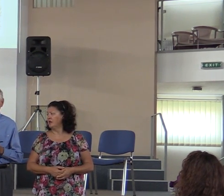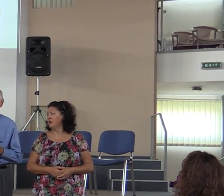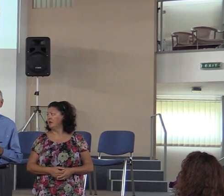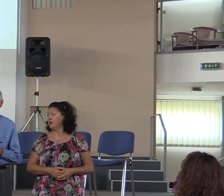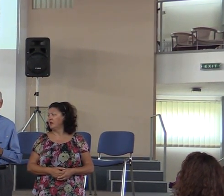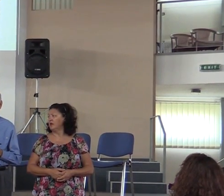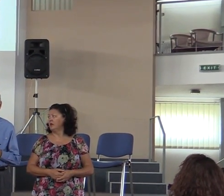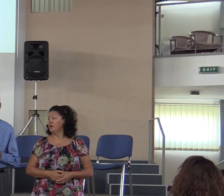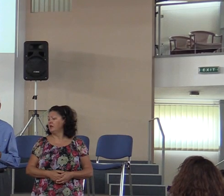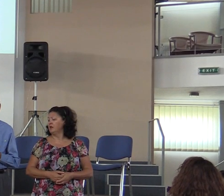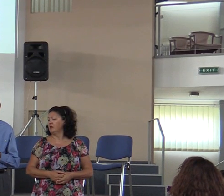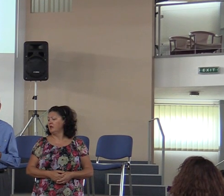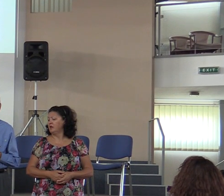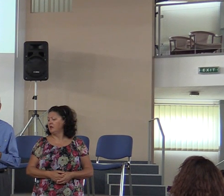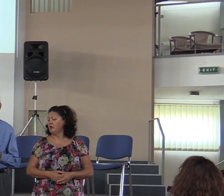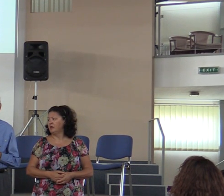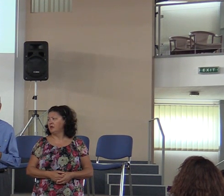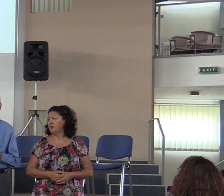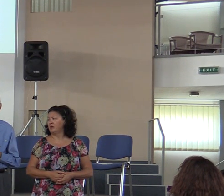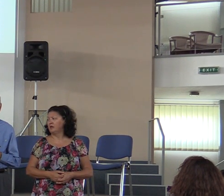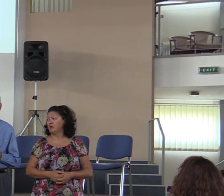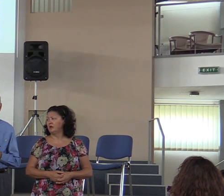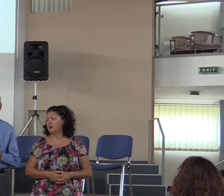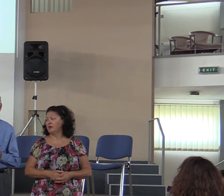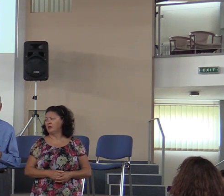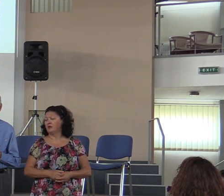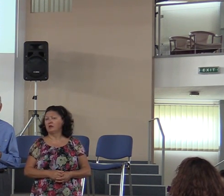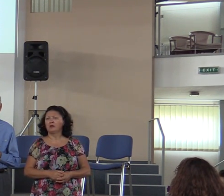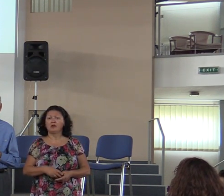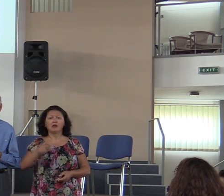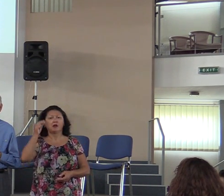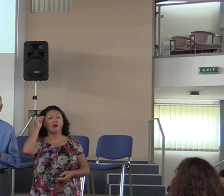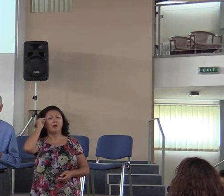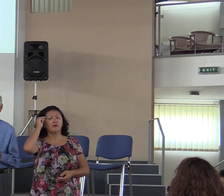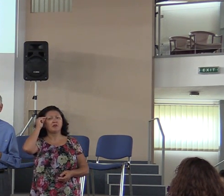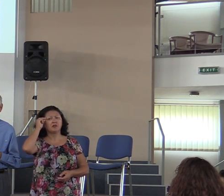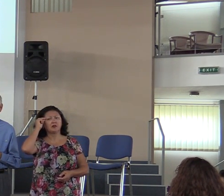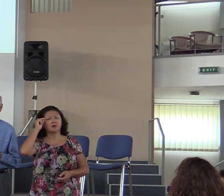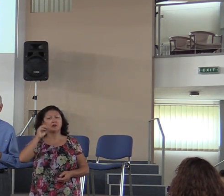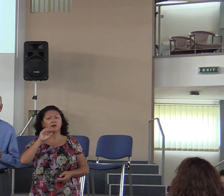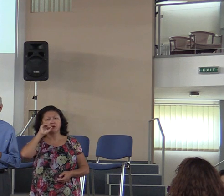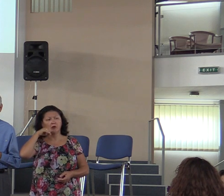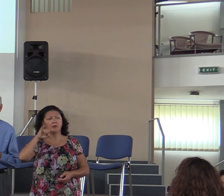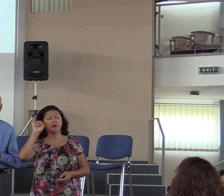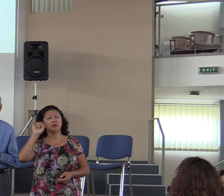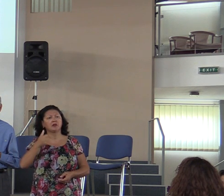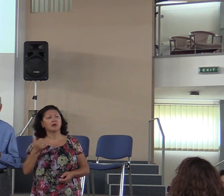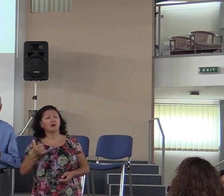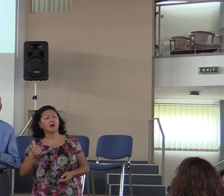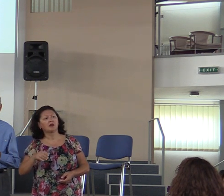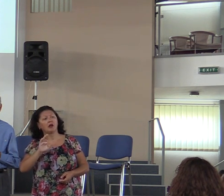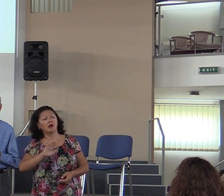faith face their problems in a different way. Am învățat că oamenii care aveau o